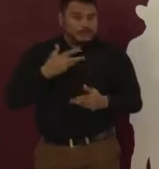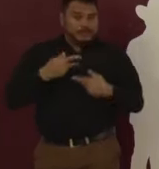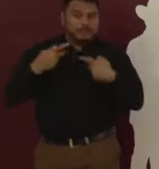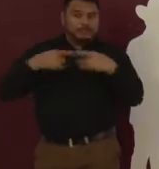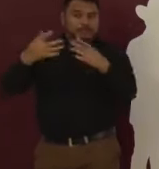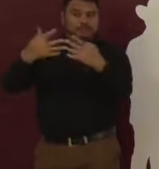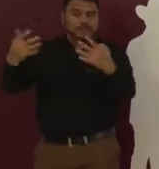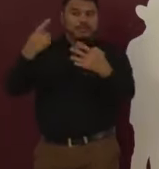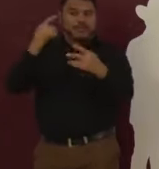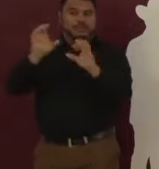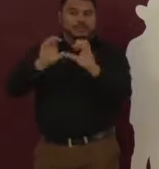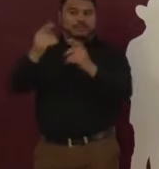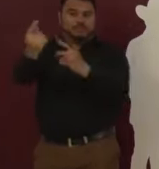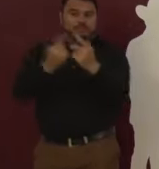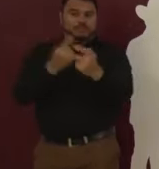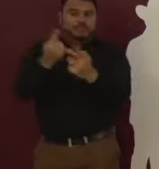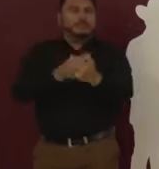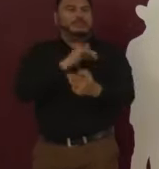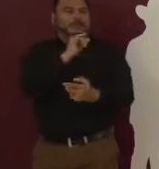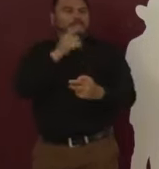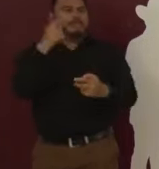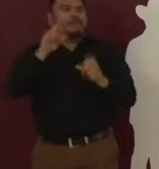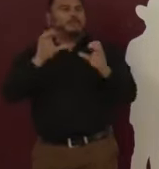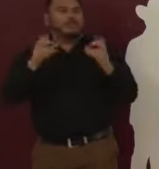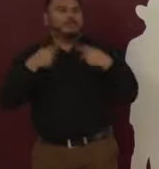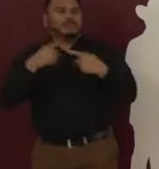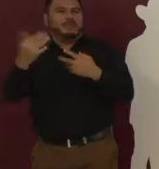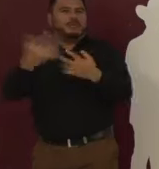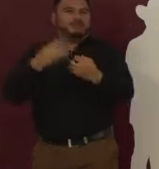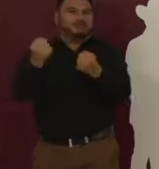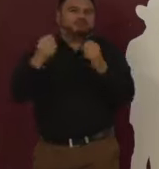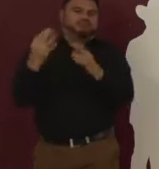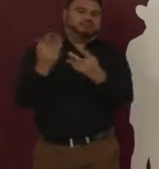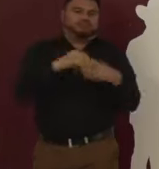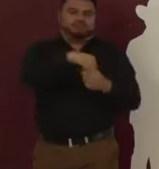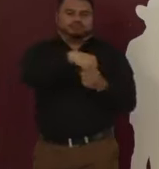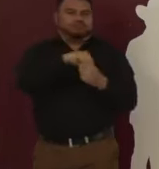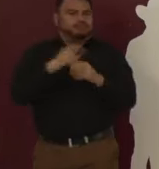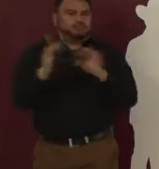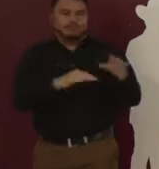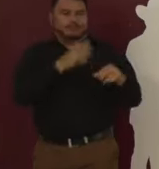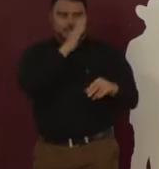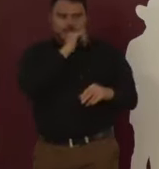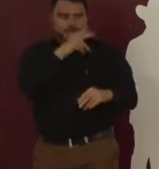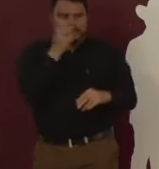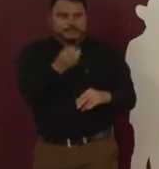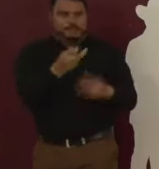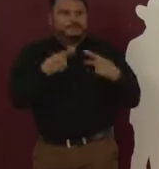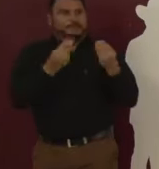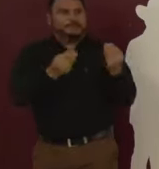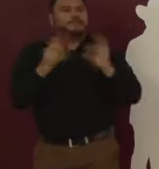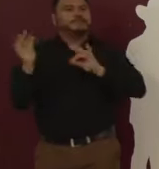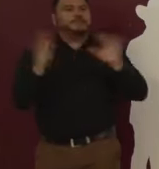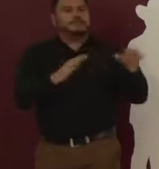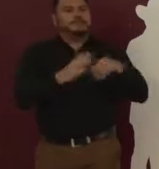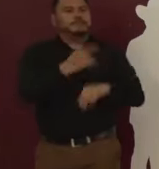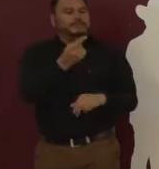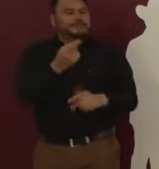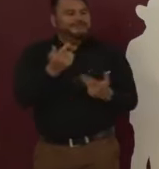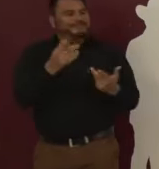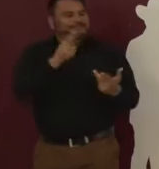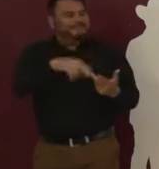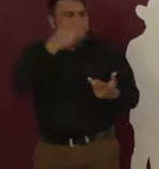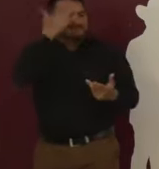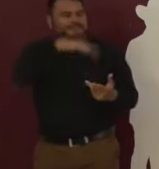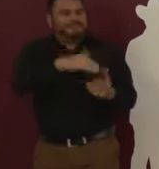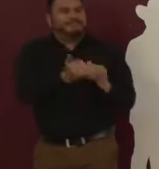Va a haber filtros para efecto de que no se aglomere gente. Sí, definitivamente no podemos arriesgarnos a que pues